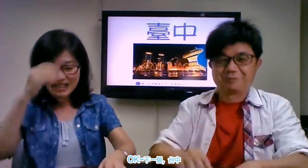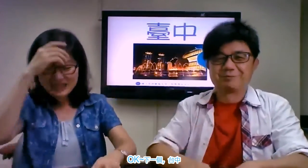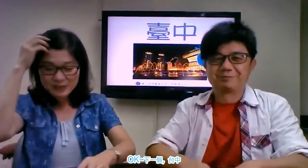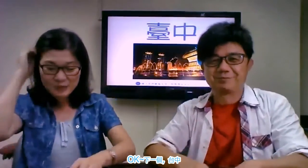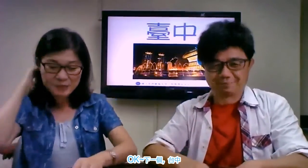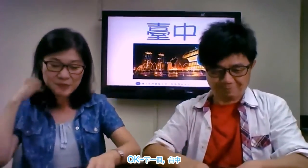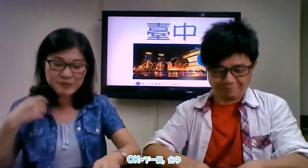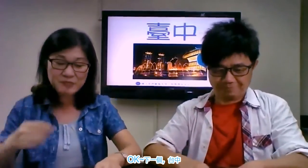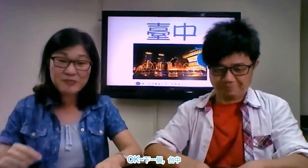个，